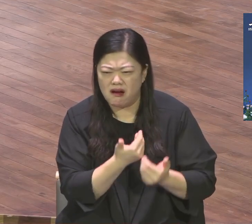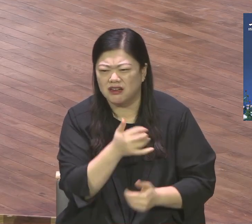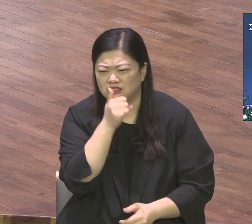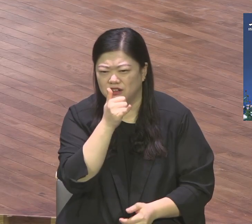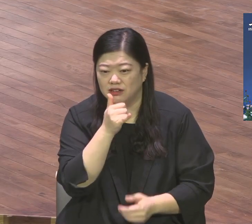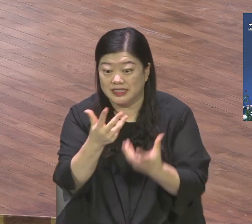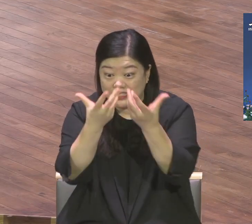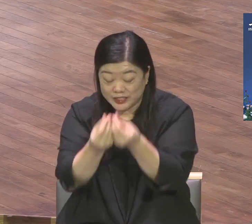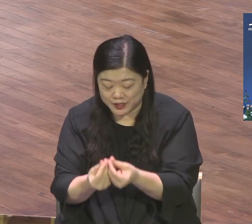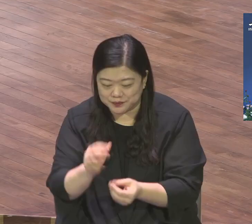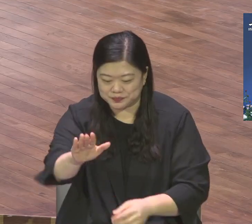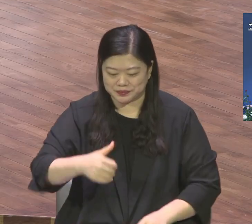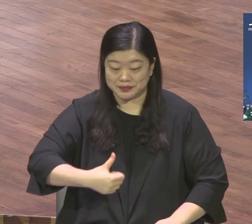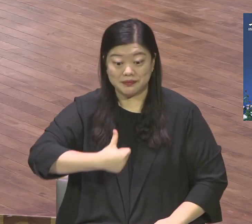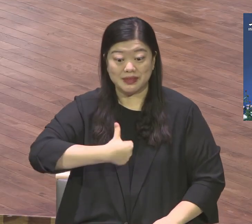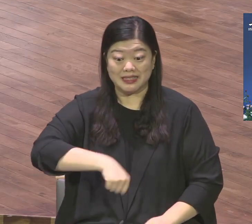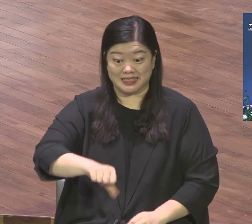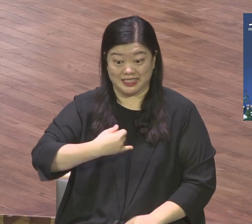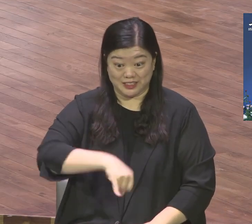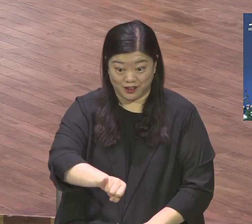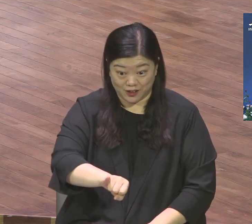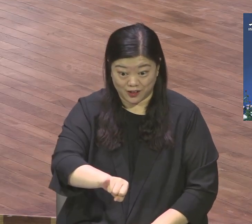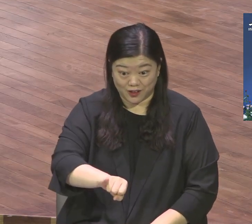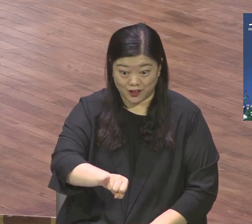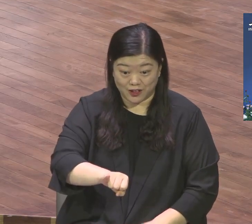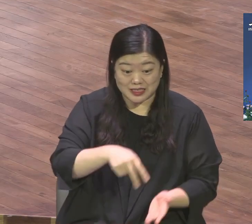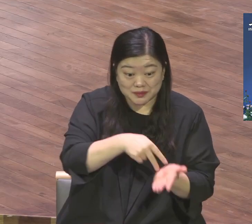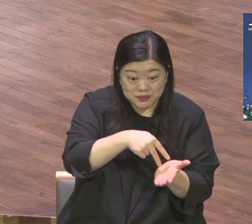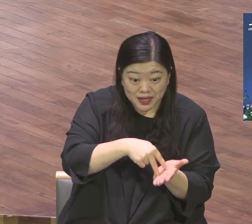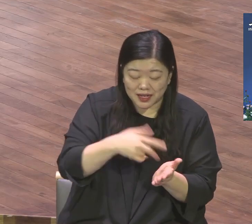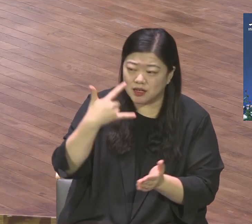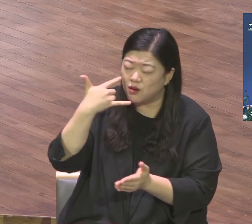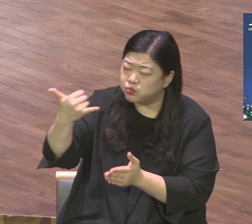자식이 말이요, 부모에게 상처받는 게 뭔지 아세요?